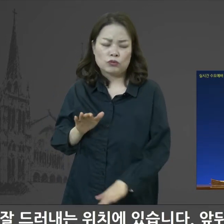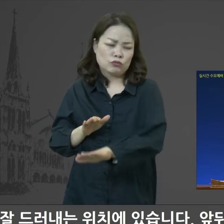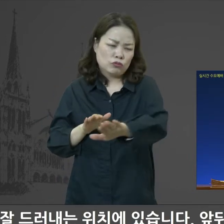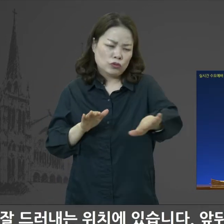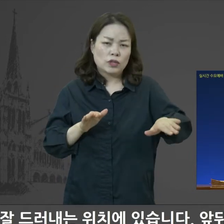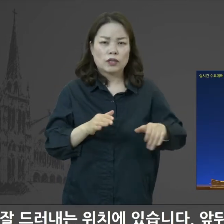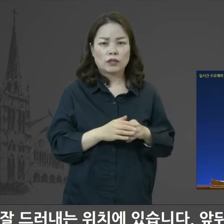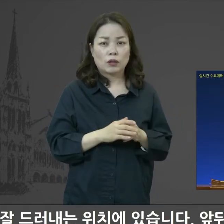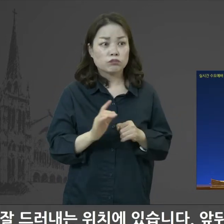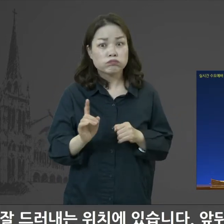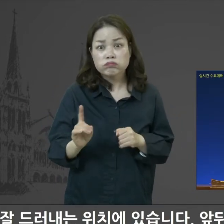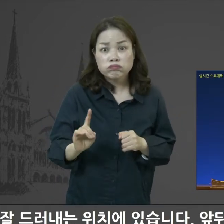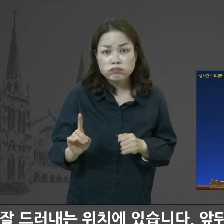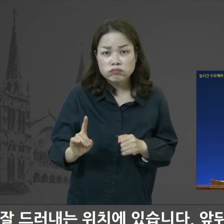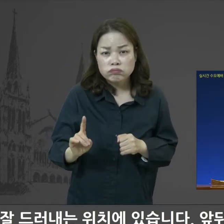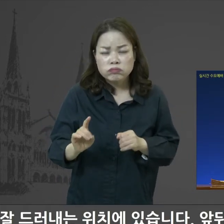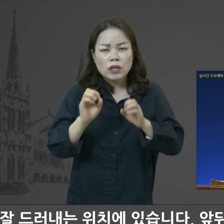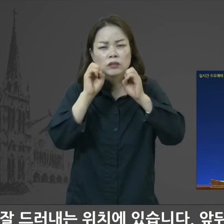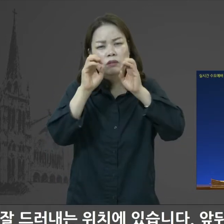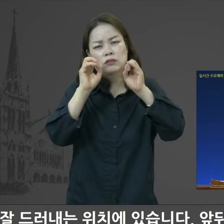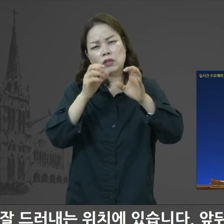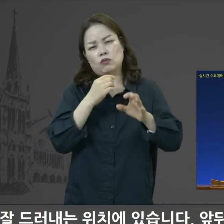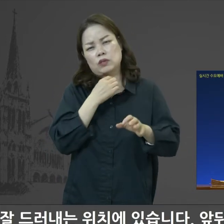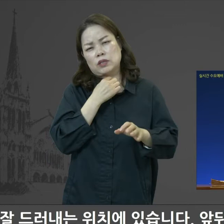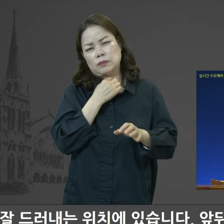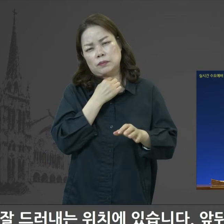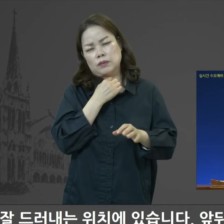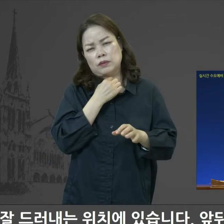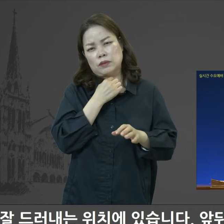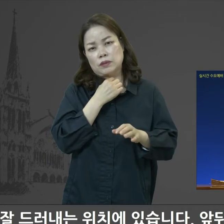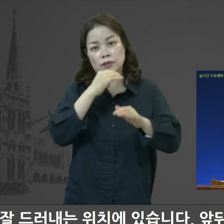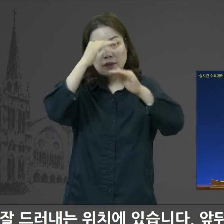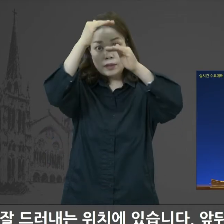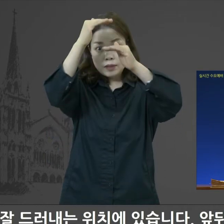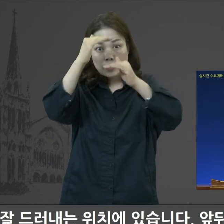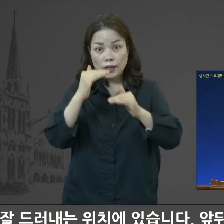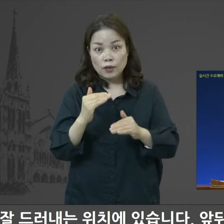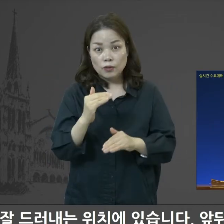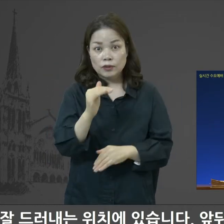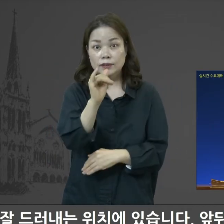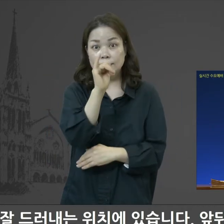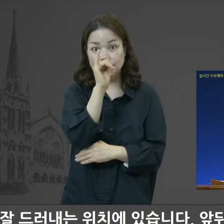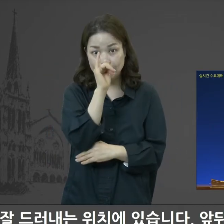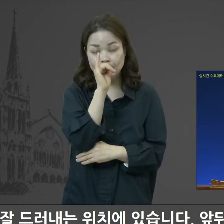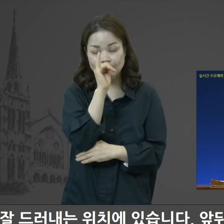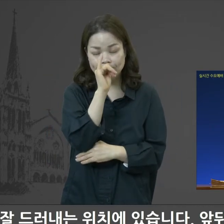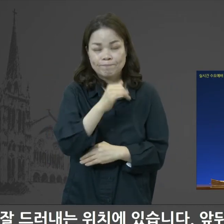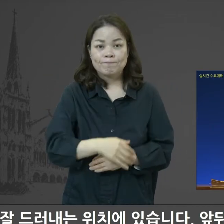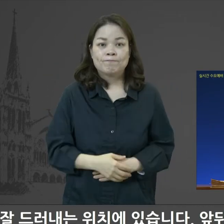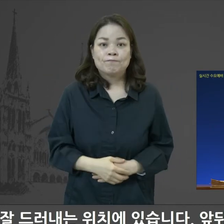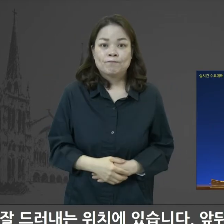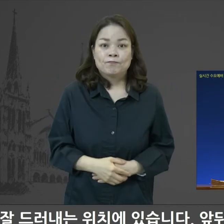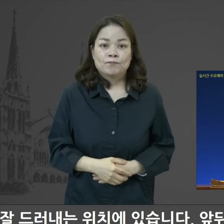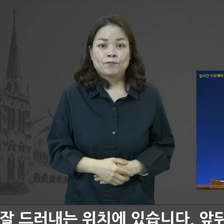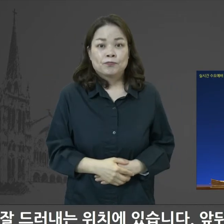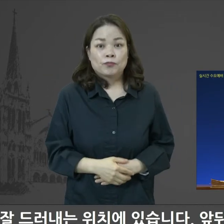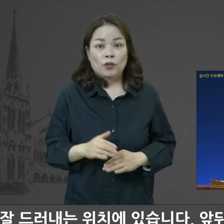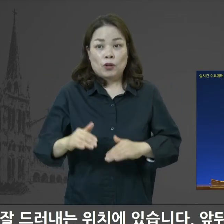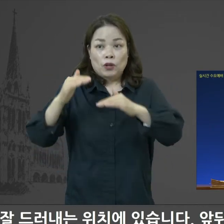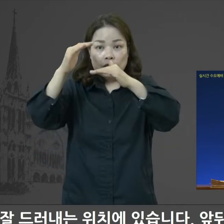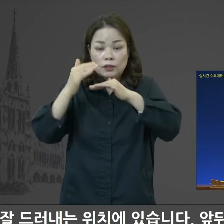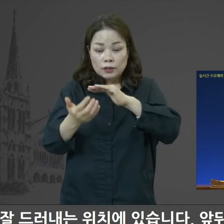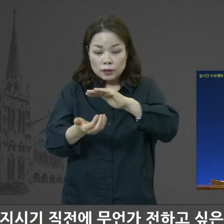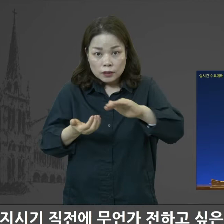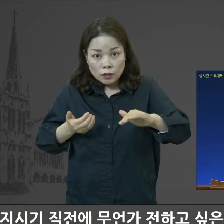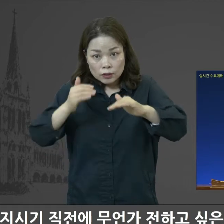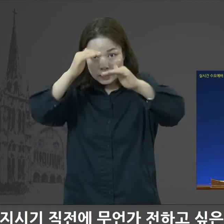우리에게 무언가 전하고 싶은 메시지가 있었다라는 것을 알게 됩니다. 오늘 본문